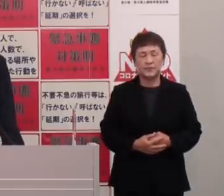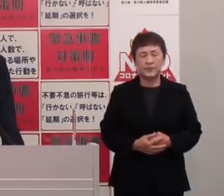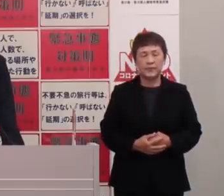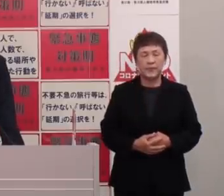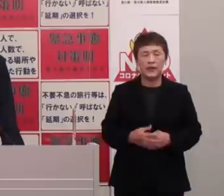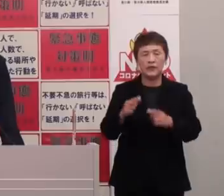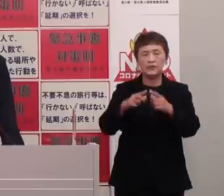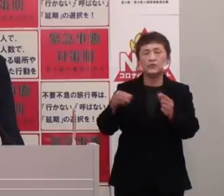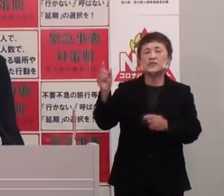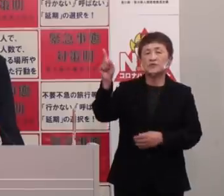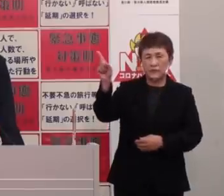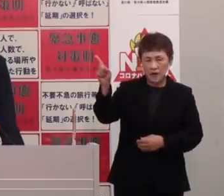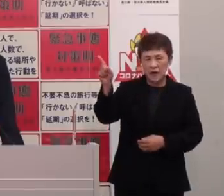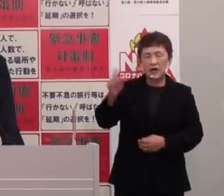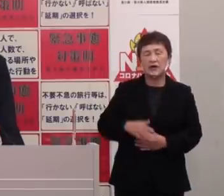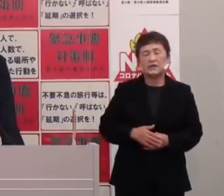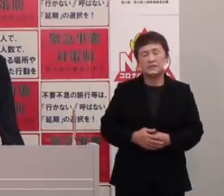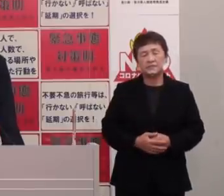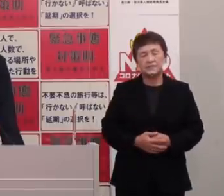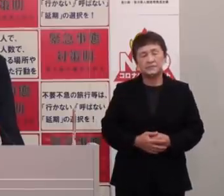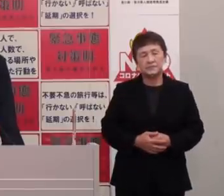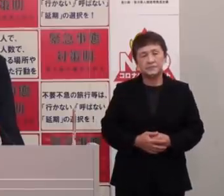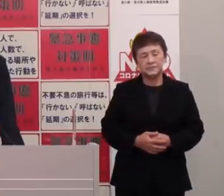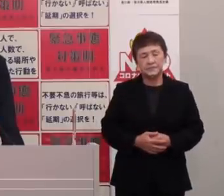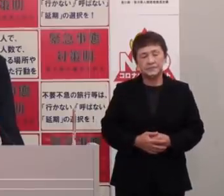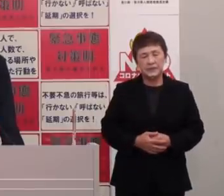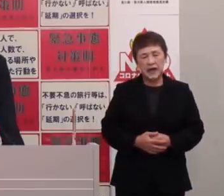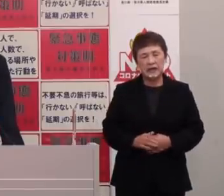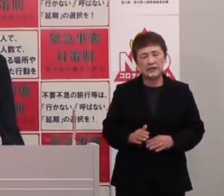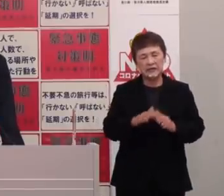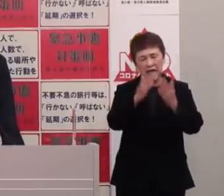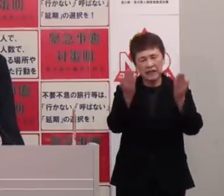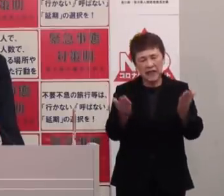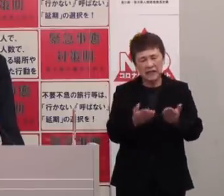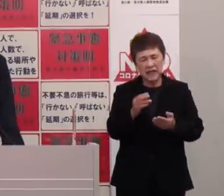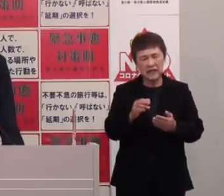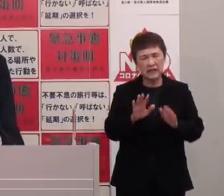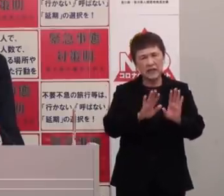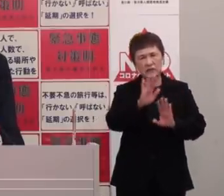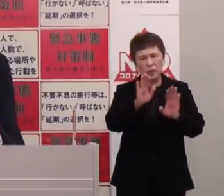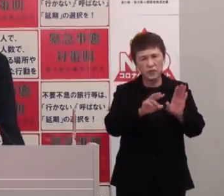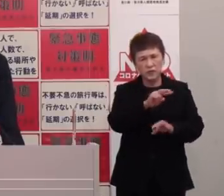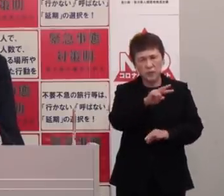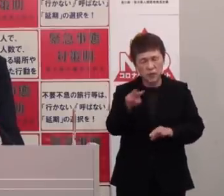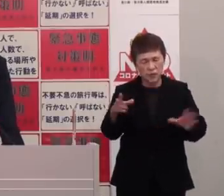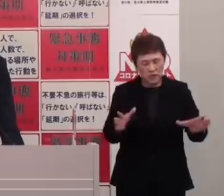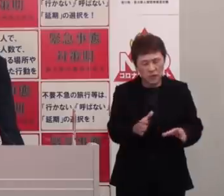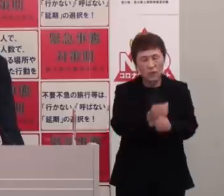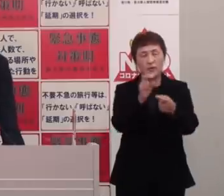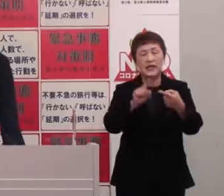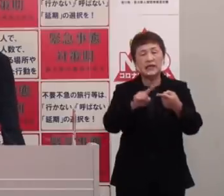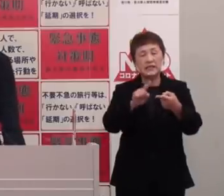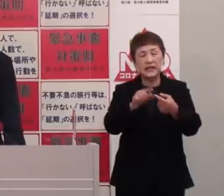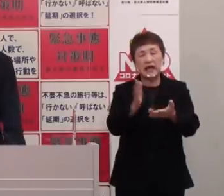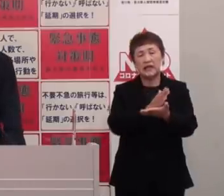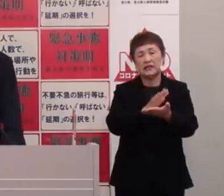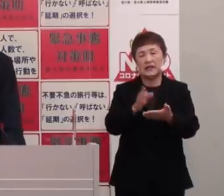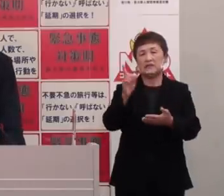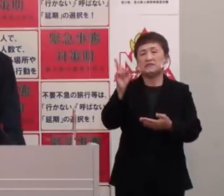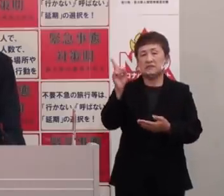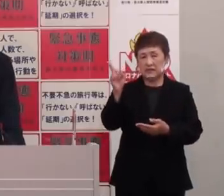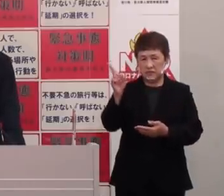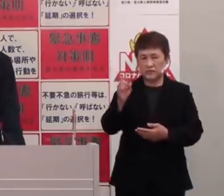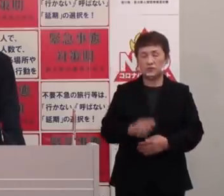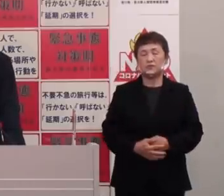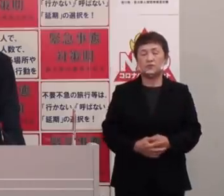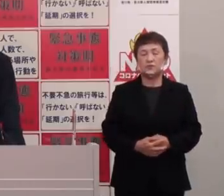国は全体としてのやはり動向を総合的に判断してい